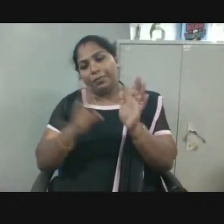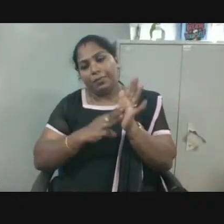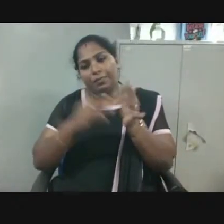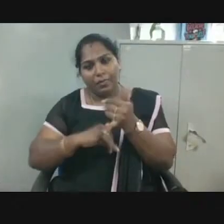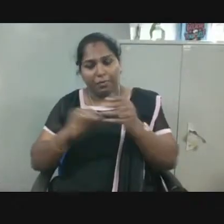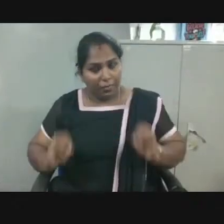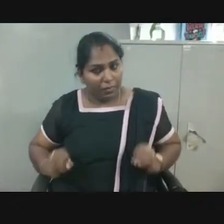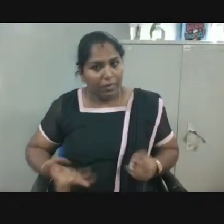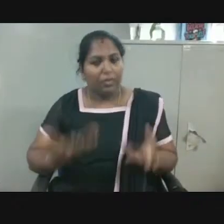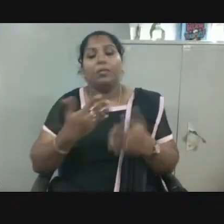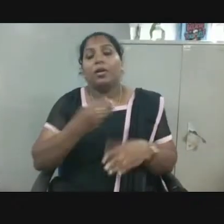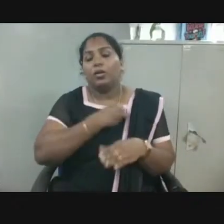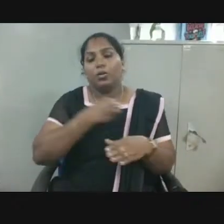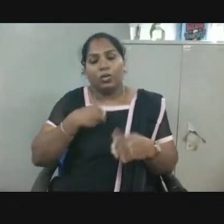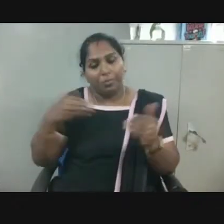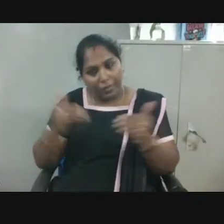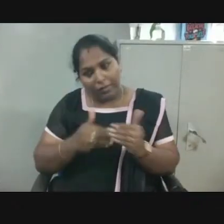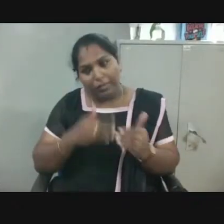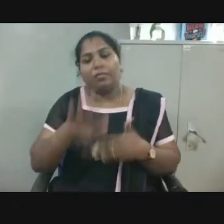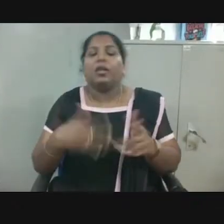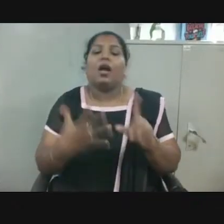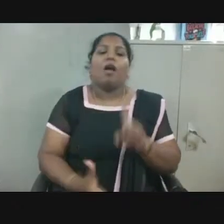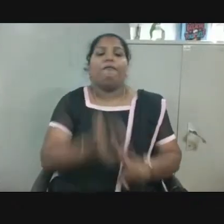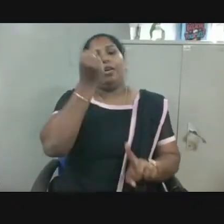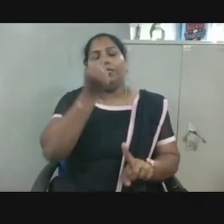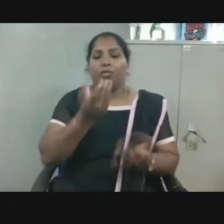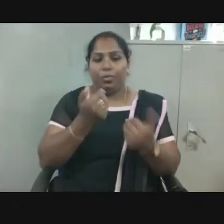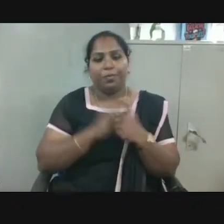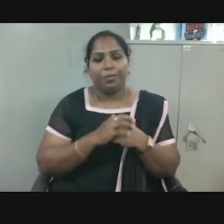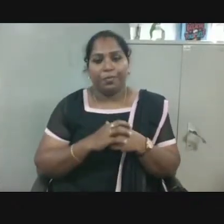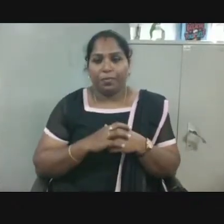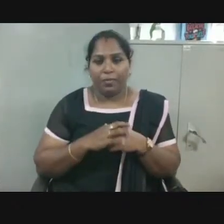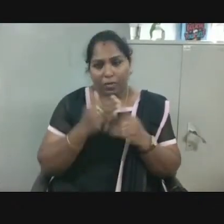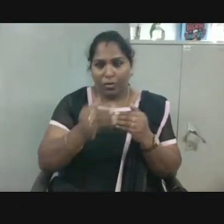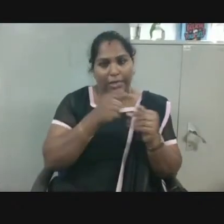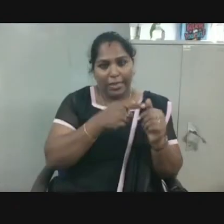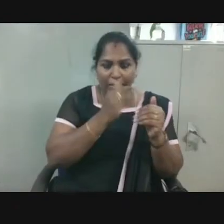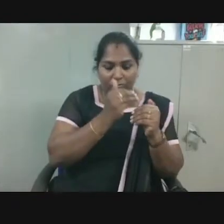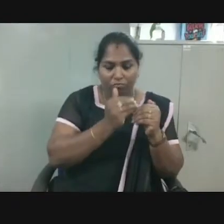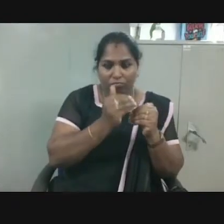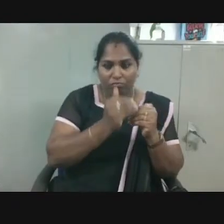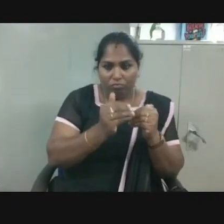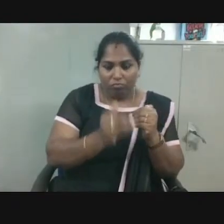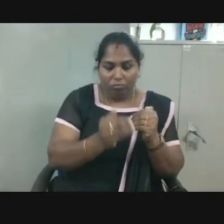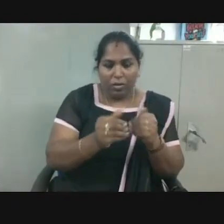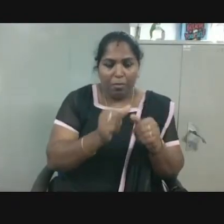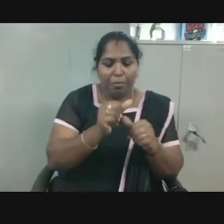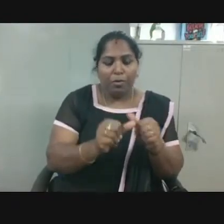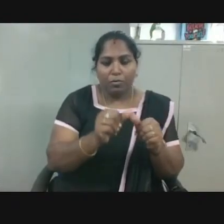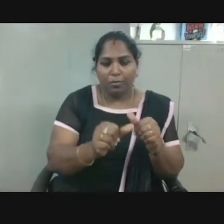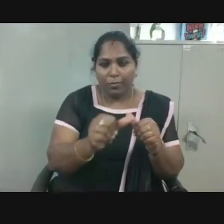പോകും, ഡോക്ടർ ഇത് കണ്ടുപിടിക്കുകയും ചെയ്യും. ഇതാണ് നമ്മുടെ ഇതിന്റെ ഒരു പ്രോഗ്രഷൻ എന്ന് പറയുന്നത്. പതുക്കെ പതുക്കെ കൂടിക്കൂടി വരുന്ന